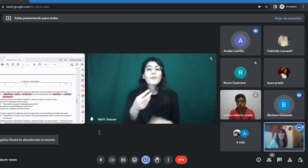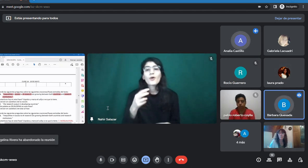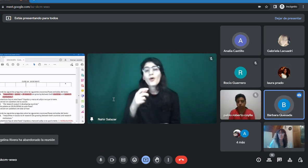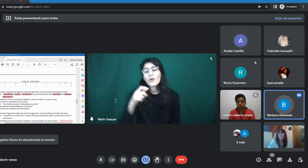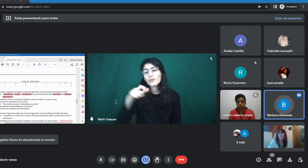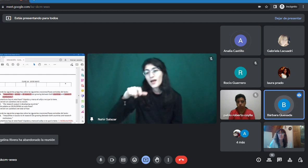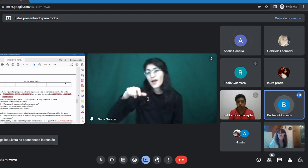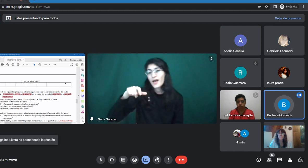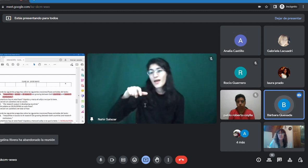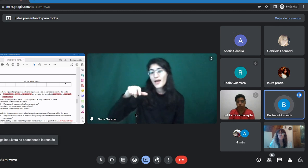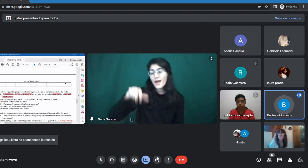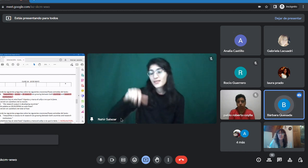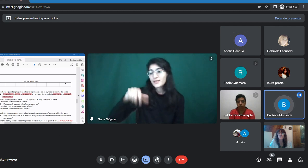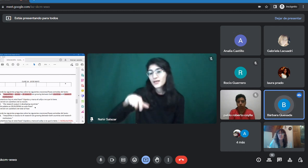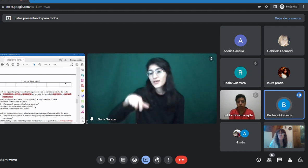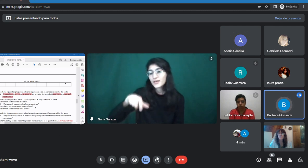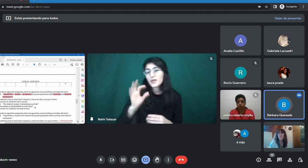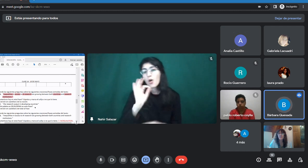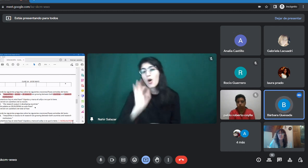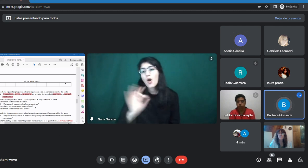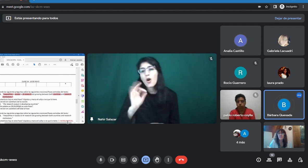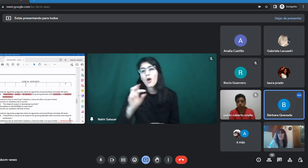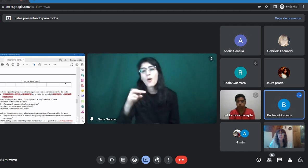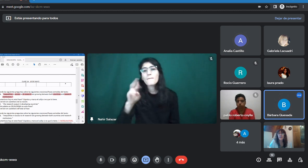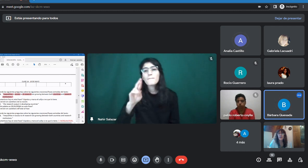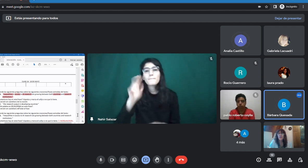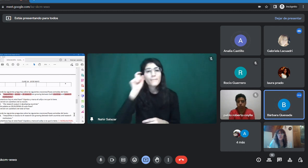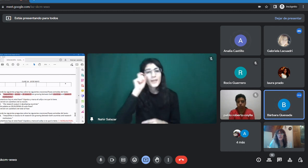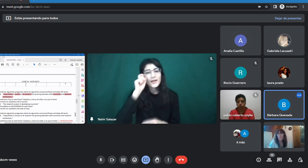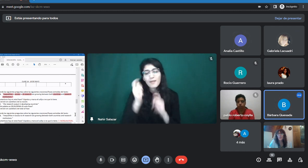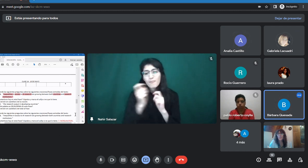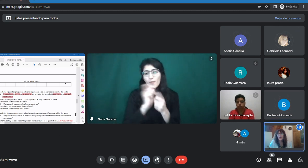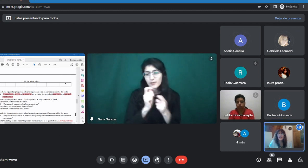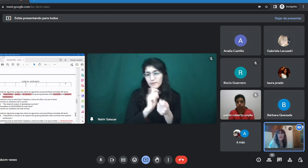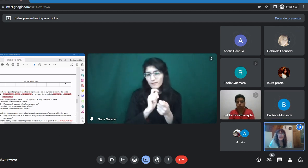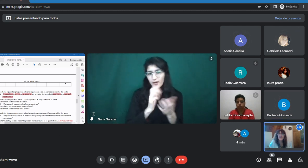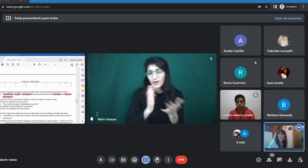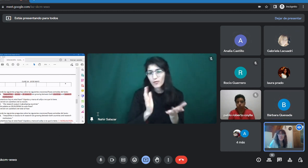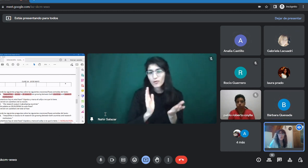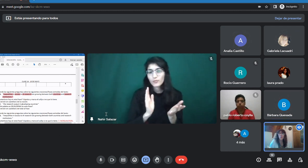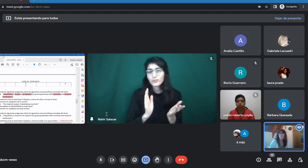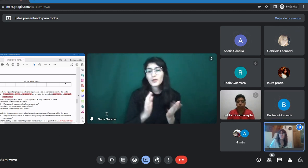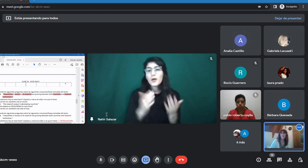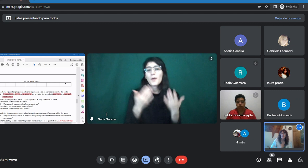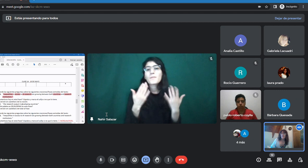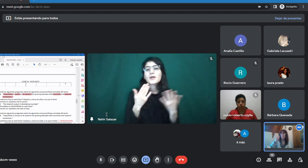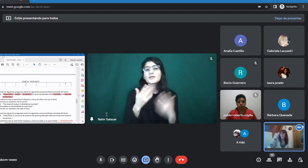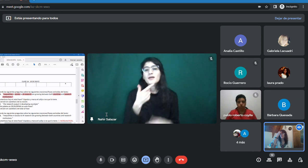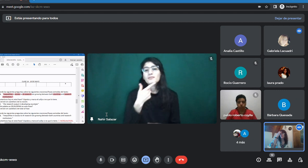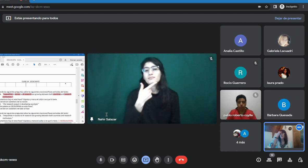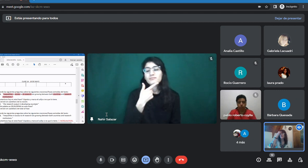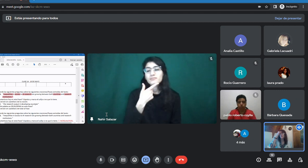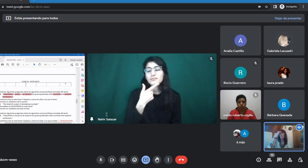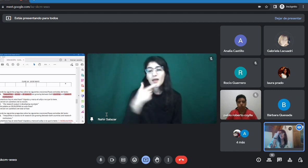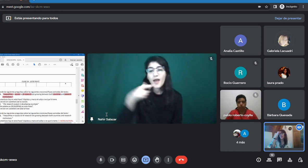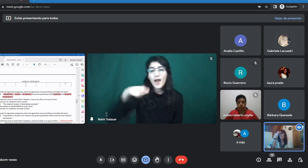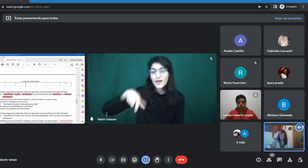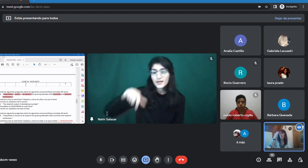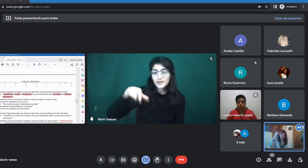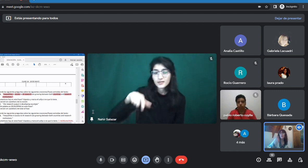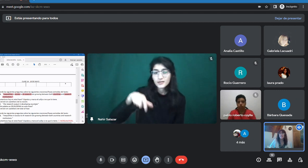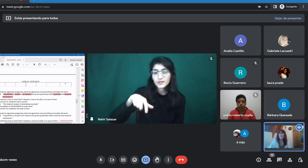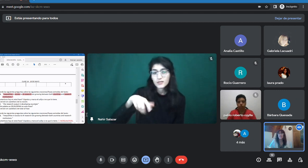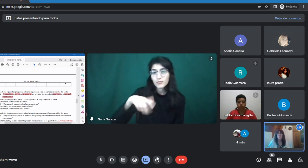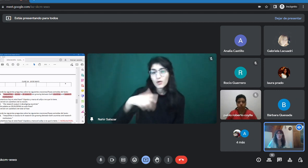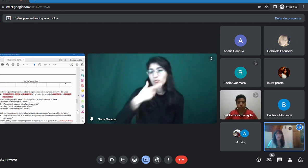Sí, en eso me ayudó Gabriela, porque yo lo había puesto diferente. O sea, puede ser adjetivo, ¿sí? Porque sustantivo no está, porque no son